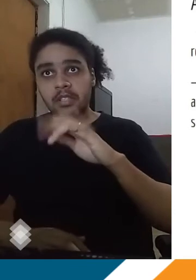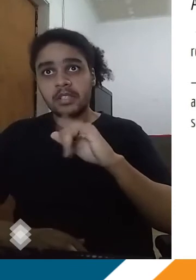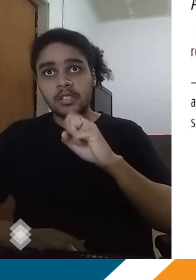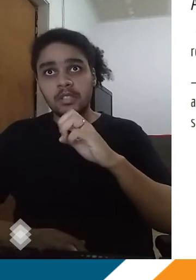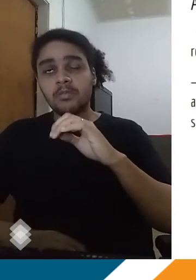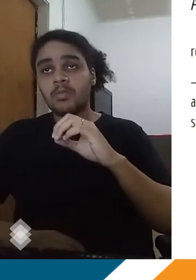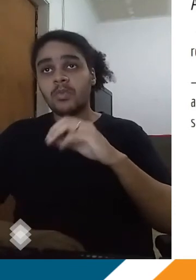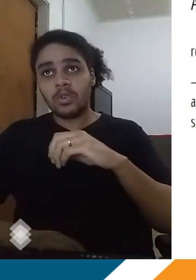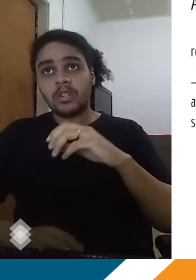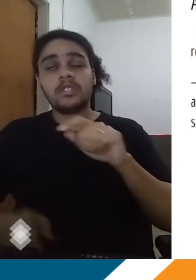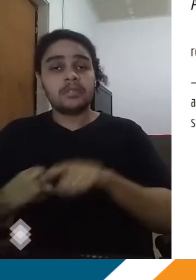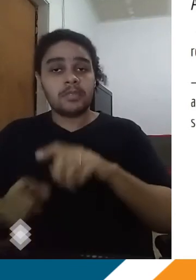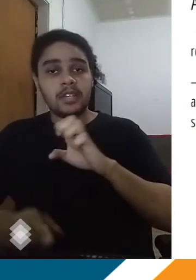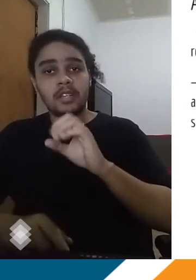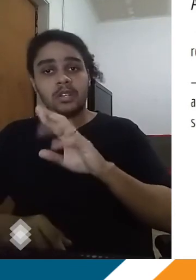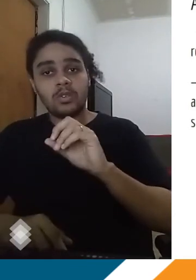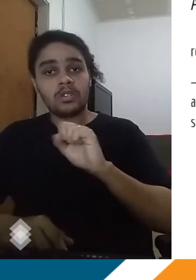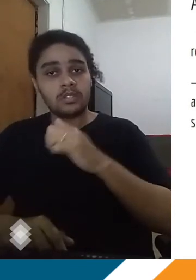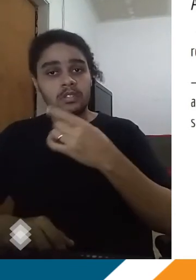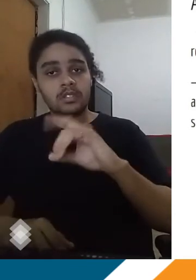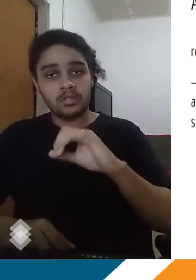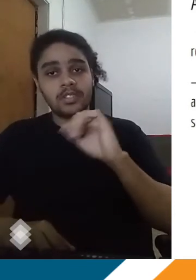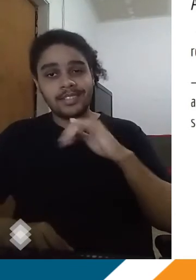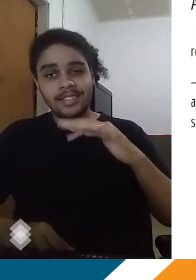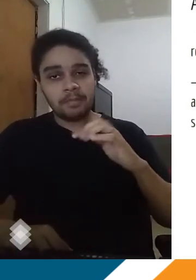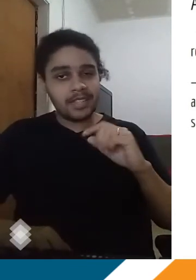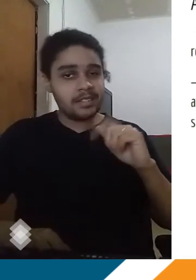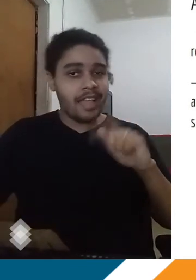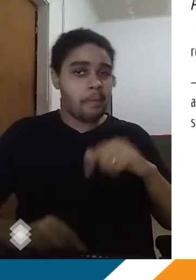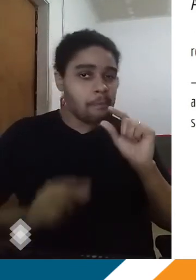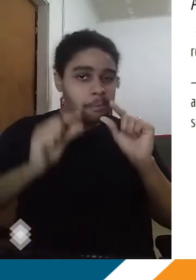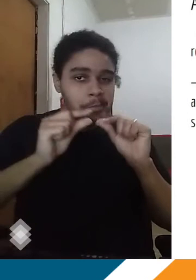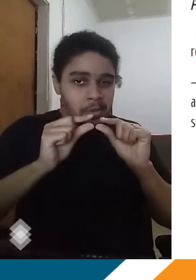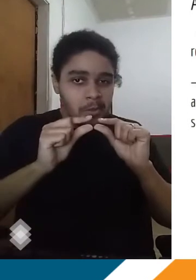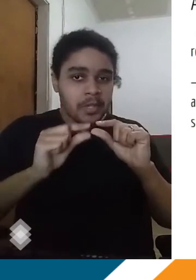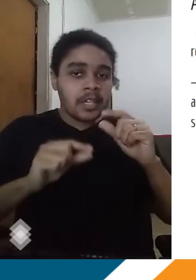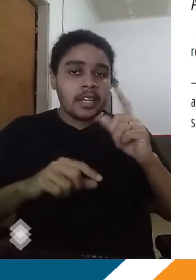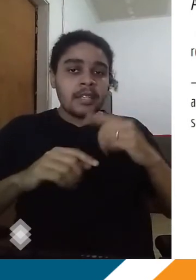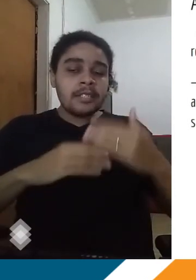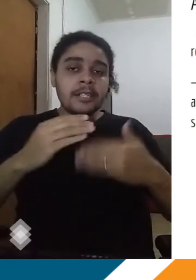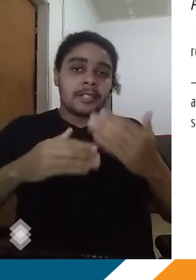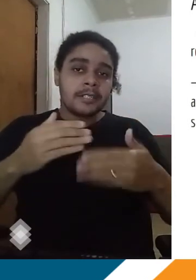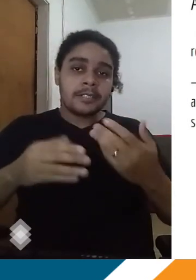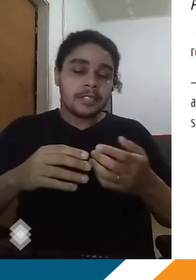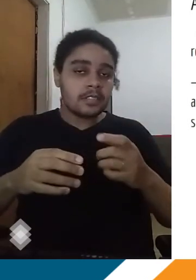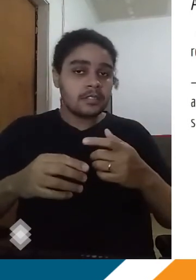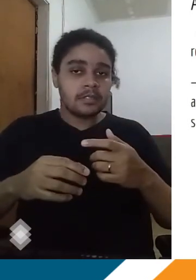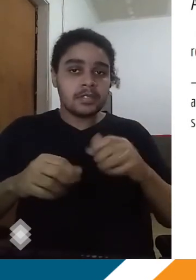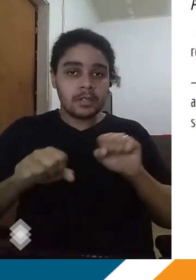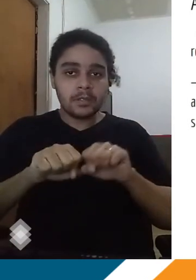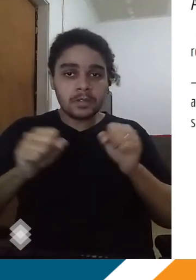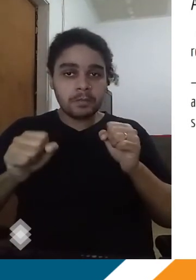são o intemperismo e a erosão. O intemperismo é um processo um pouco mais micro, né? Ou seja, o processo